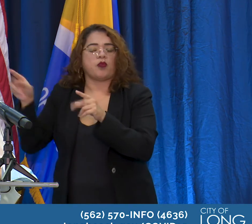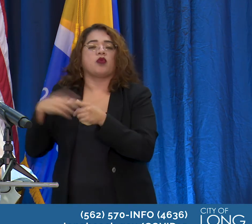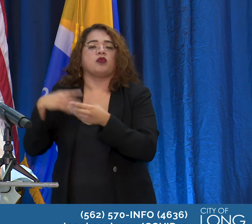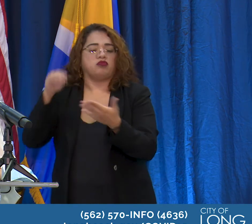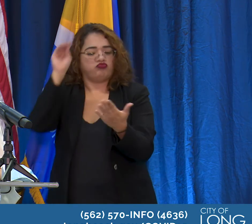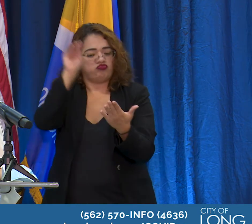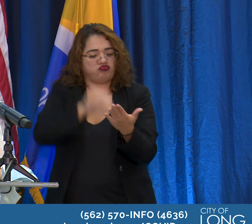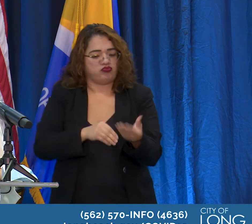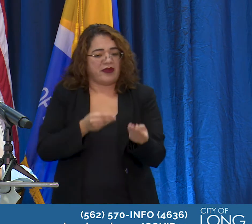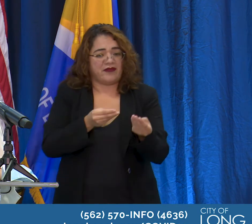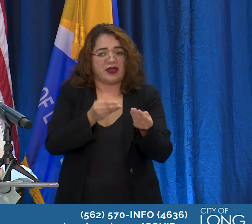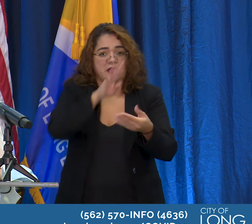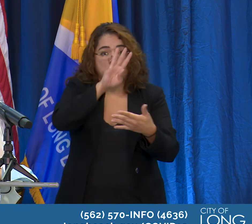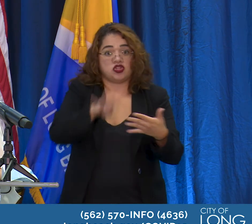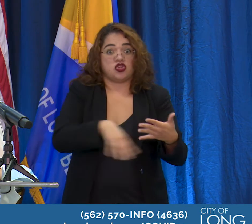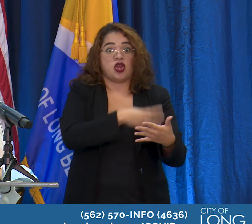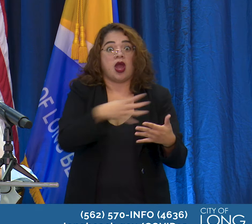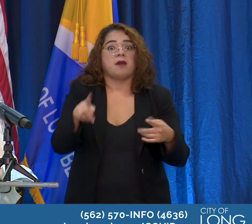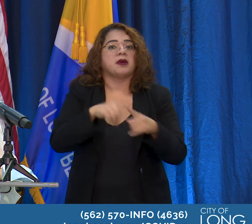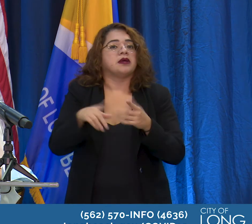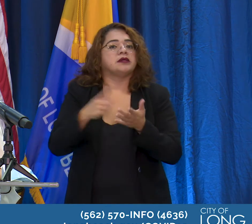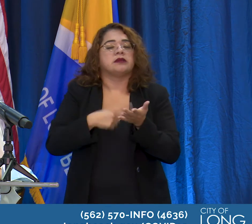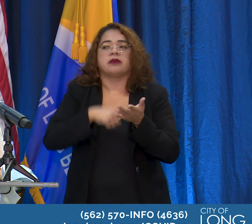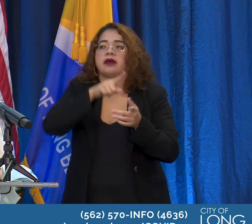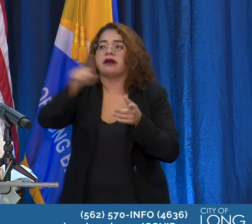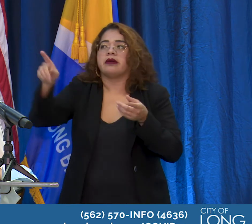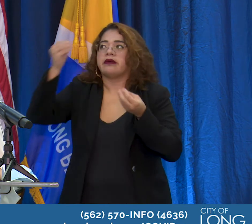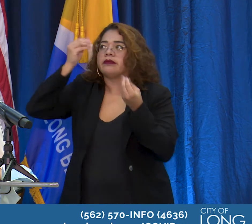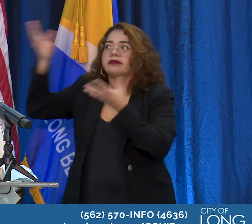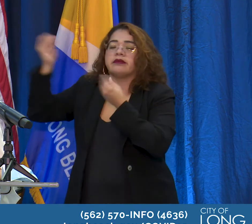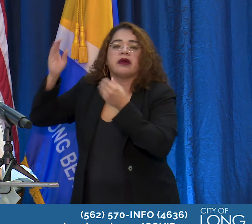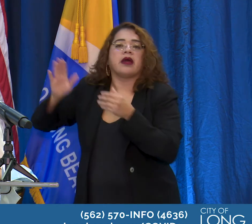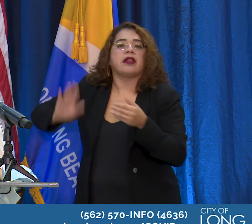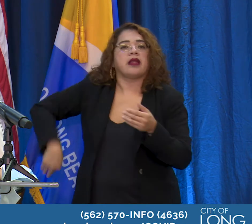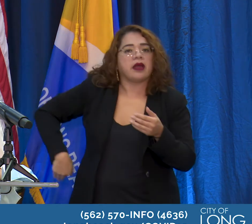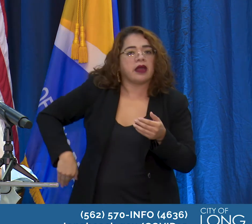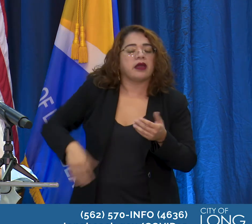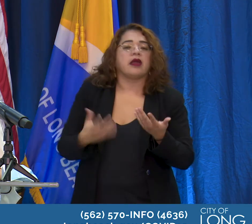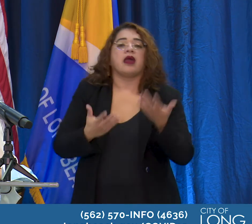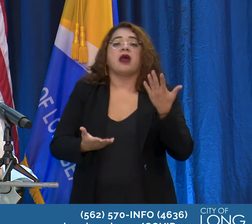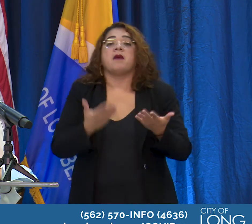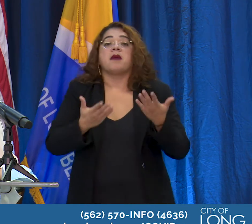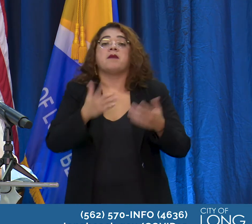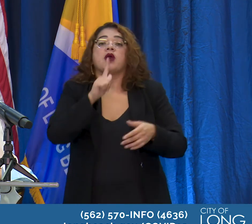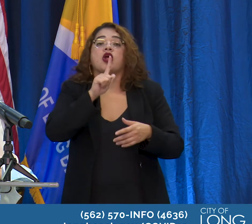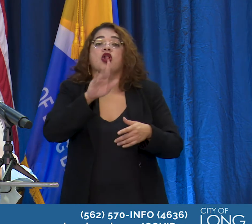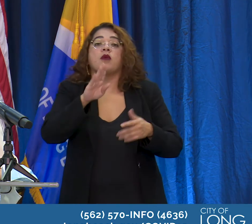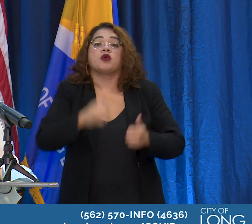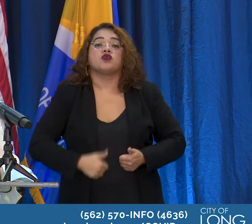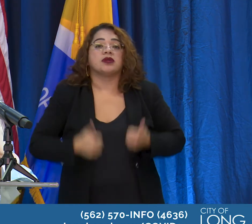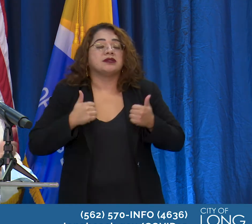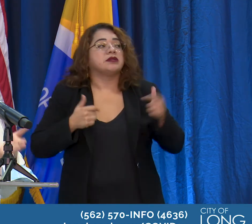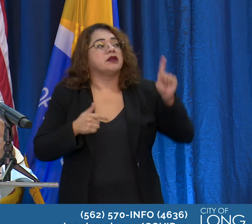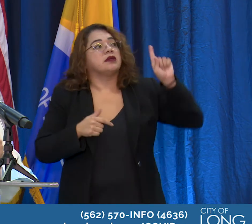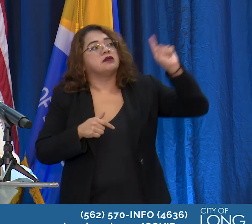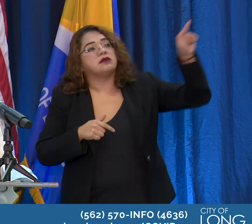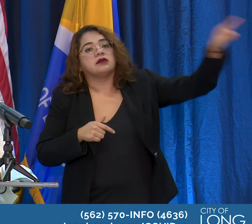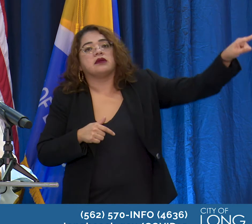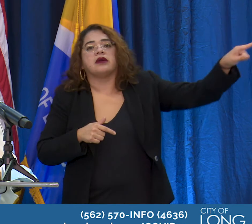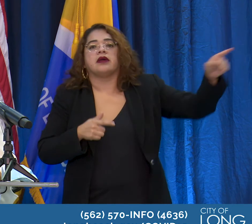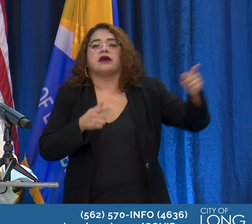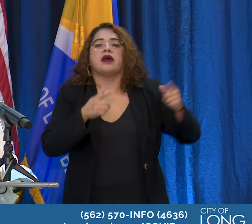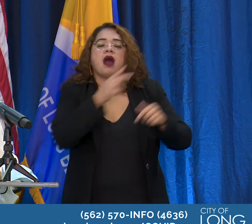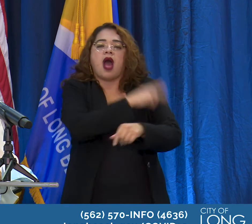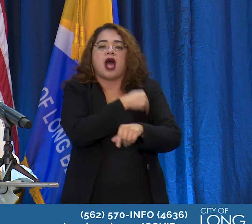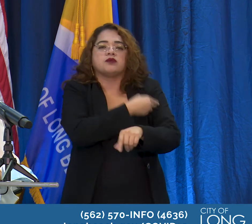mencionado anteriormente que residentes de Long Beach quizá estén recibiendo atención médica fuera de la ciudad y como vamos recibiendo